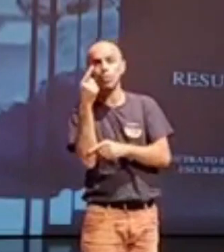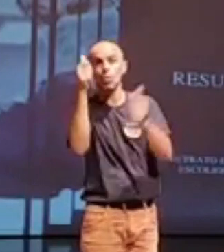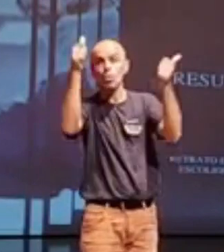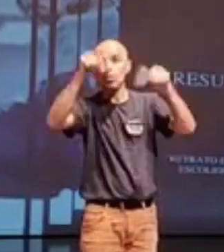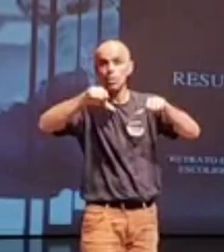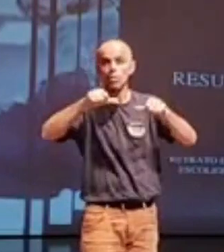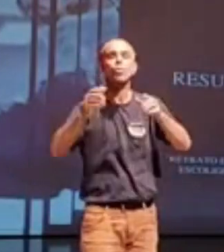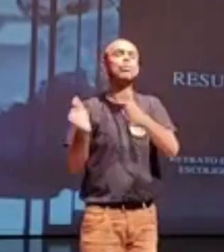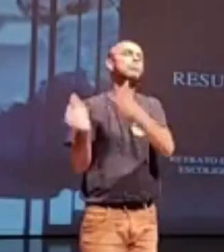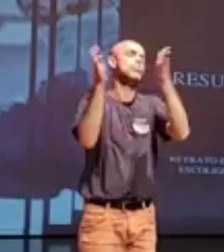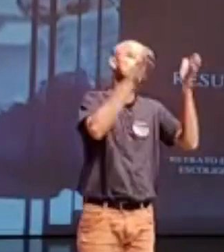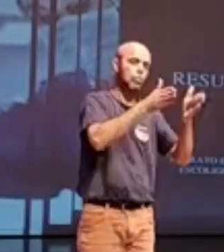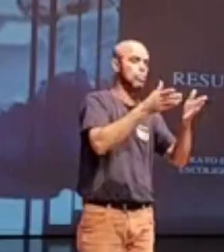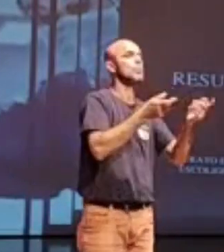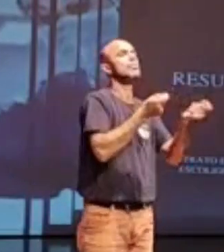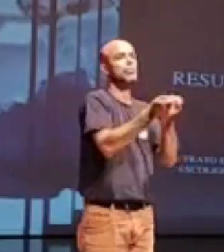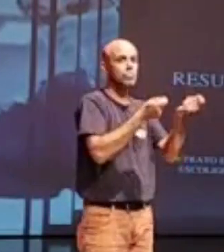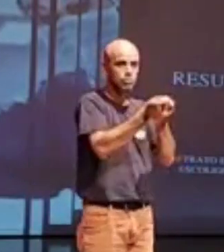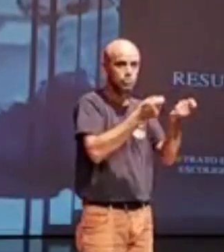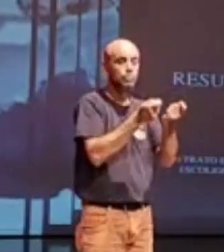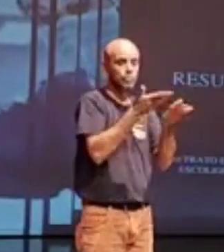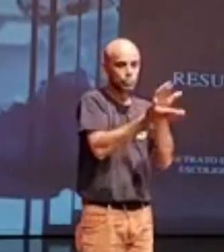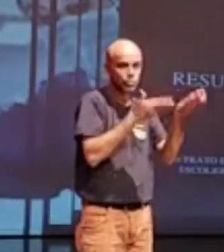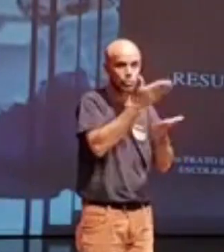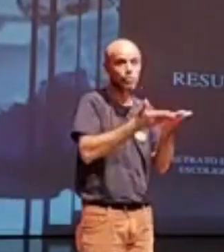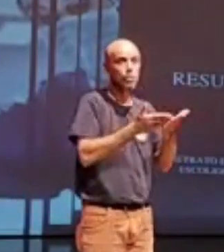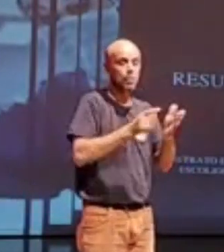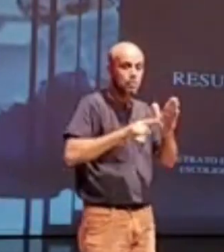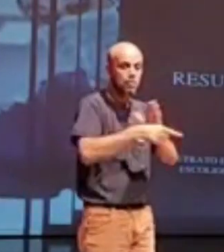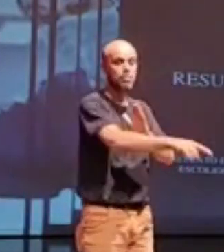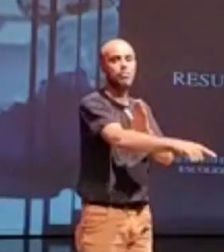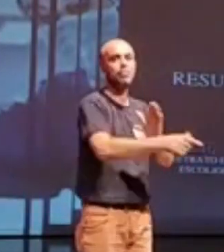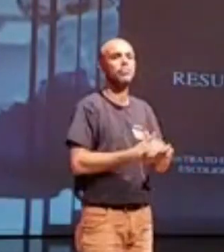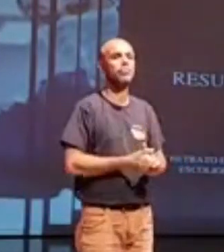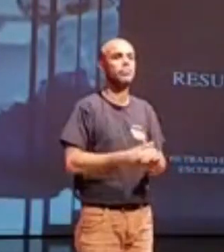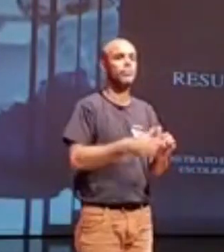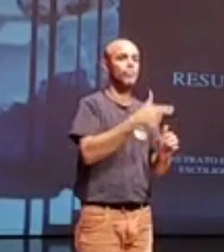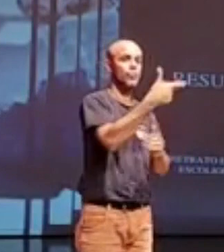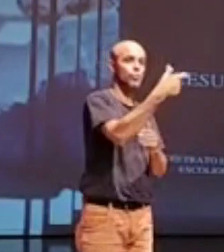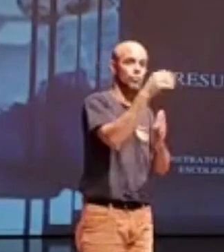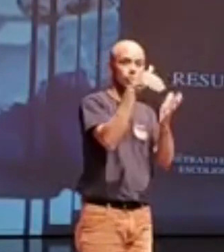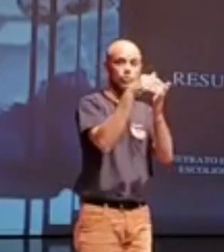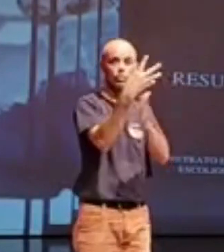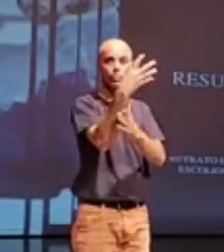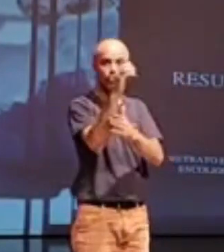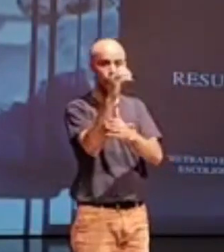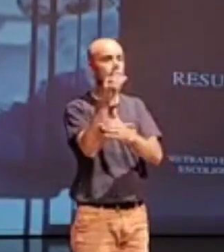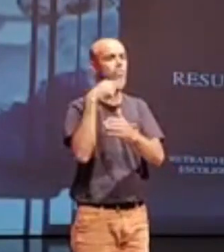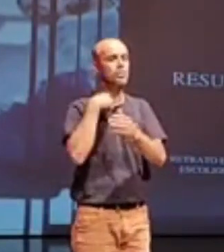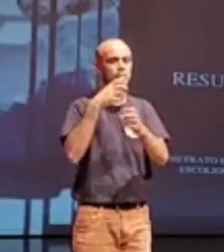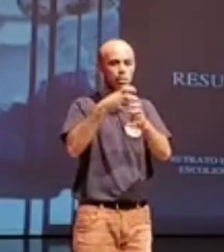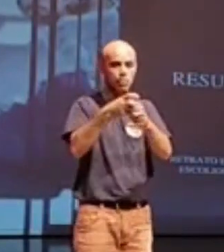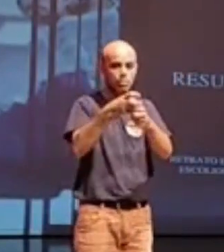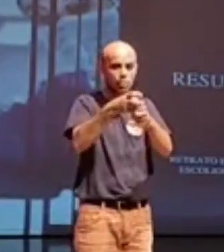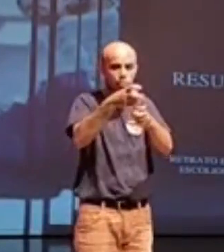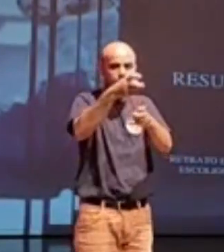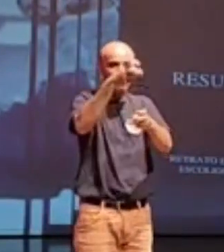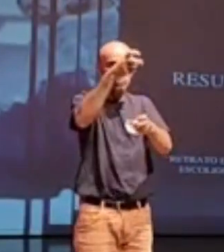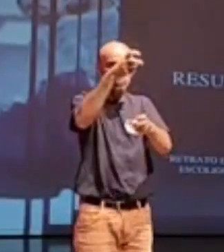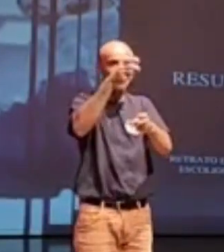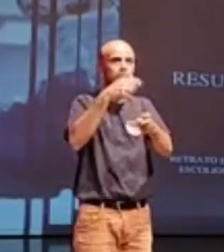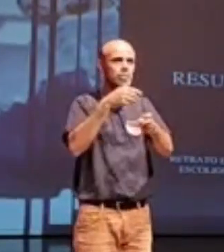para outra etapa. Dos 20 a 40 graus, existe a opção das órteses. E